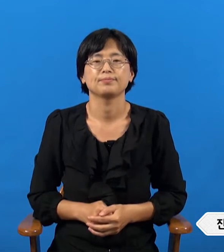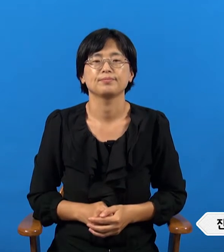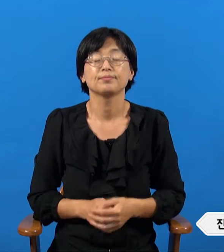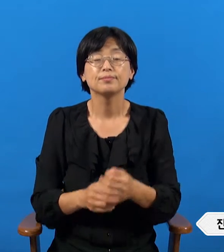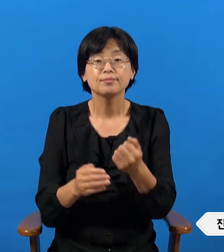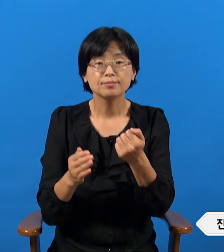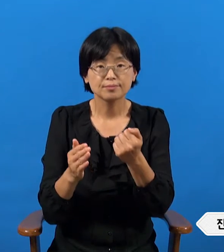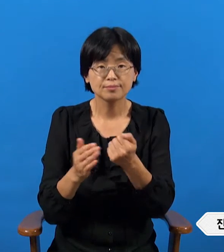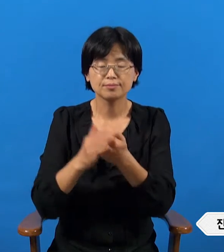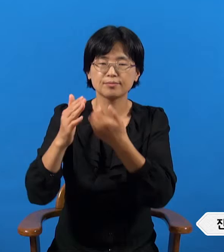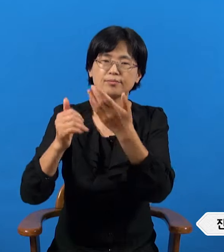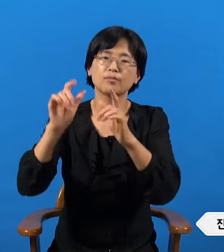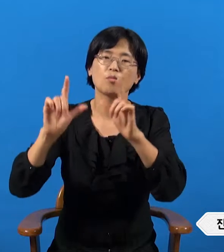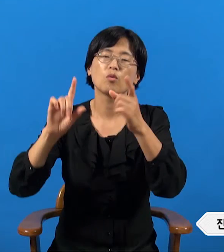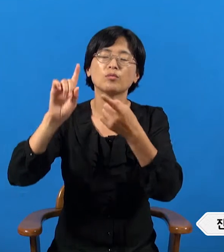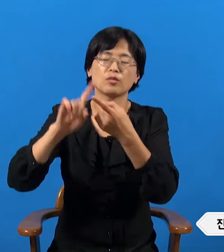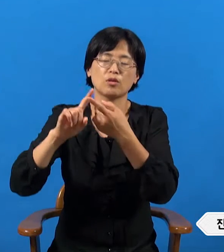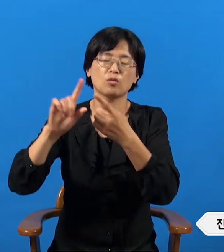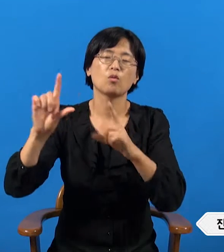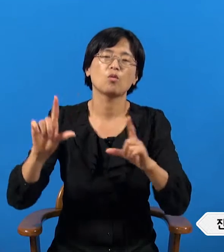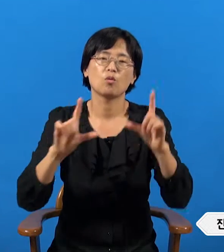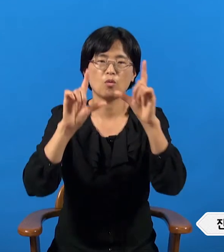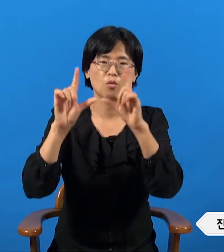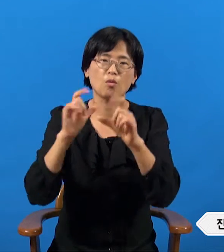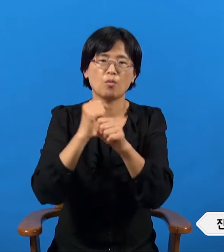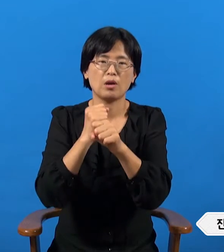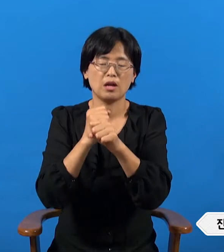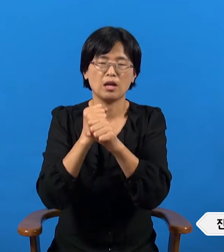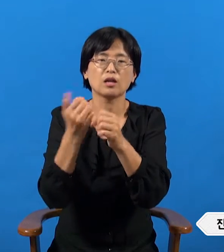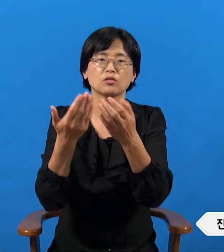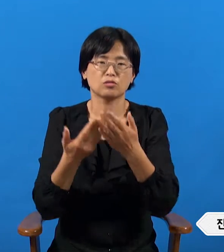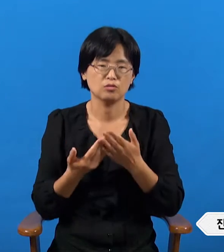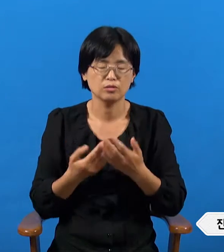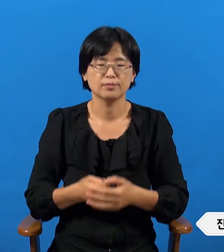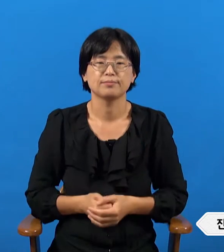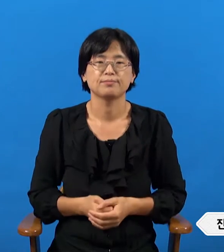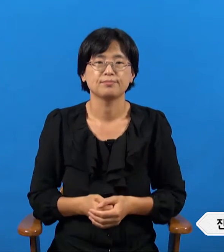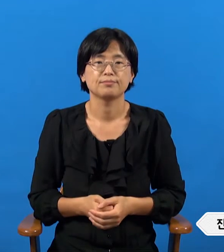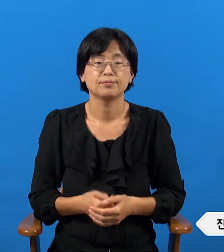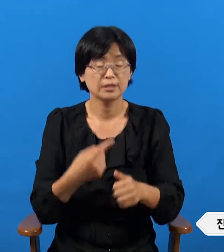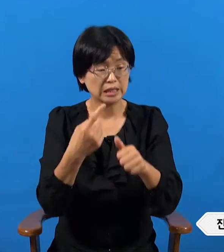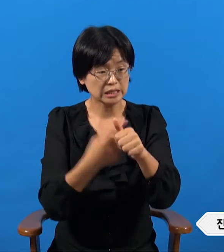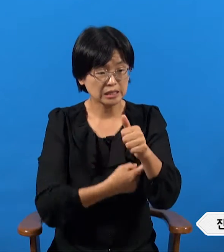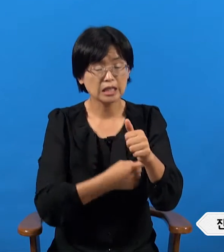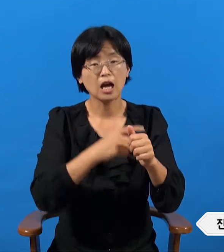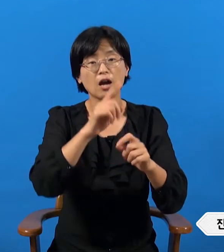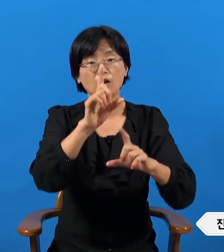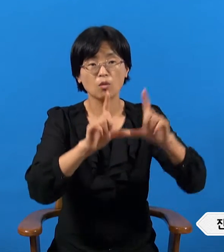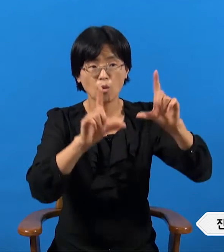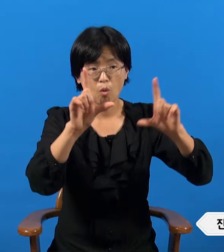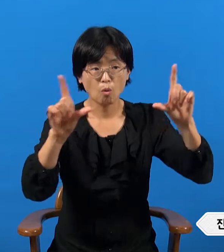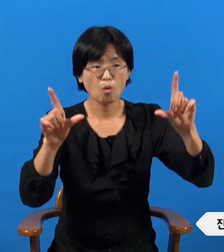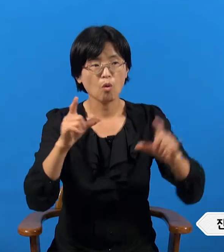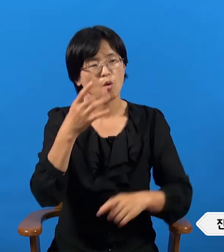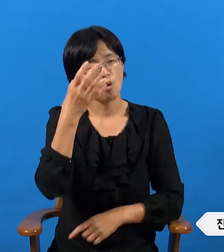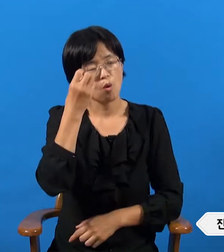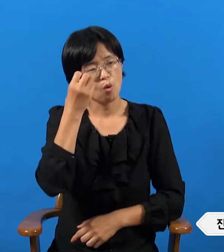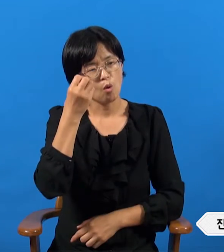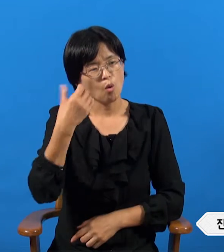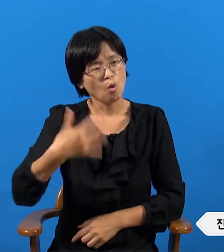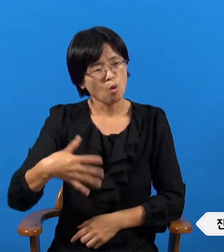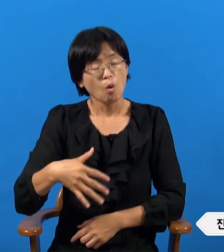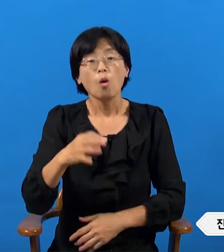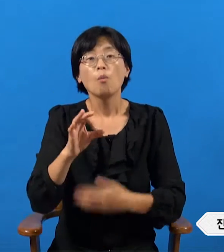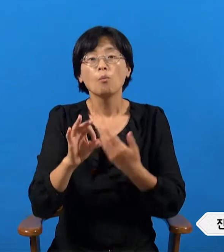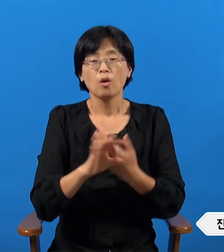우리는 하나님의 형상으로 지었다. 세상의 모든 자연을 보면서 그 자연의 경이로움 가운데